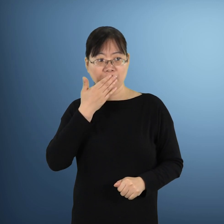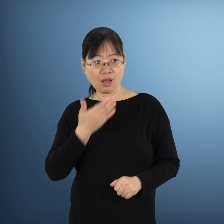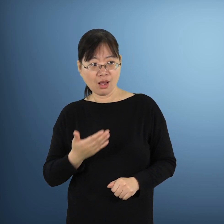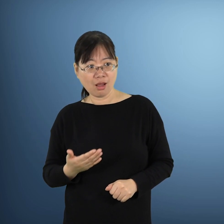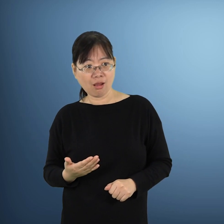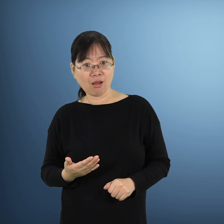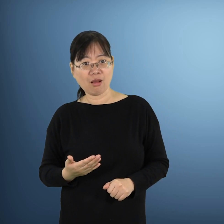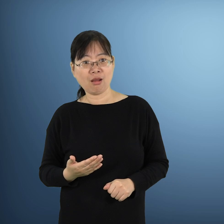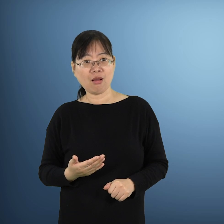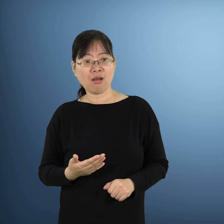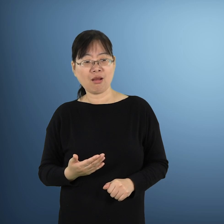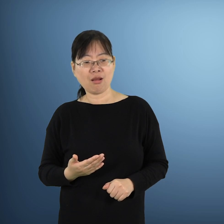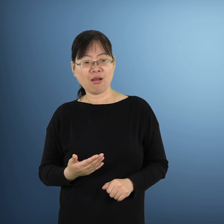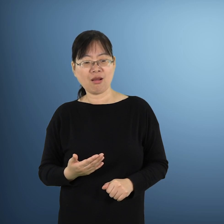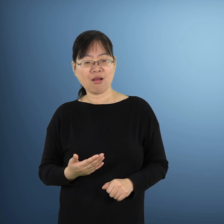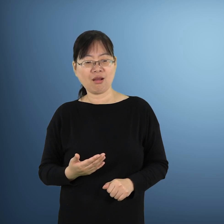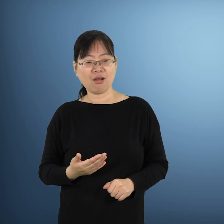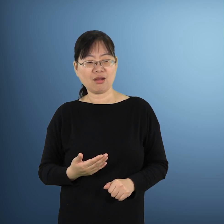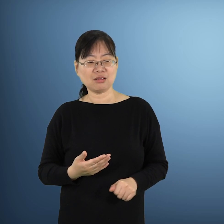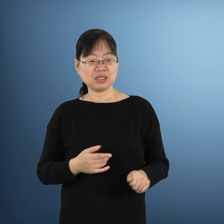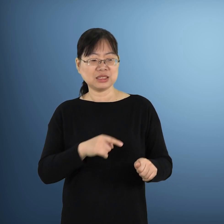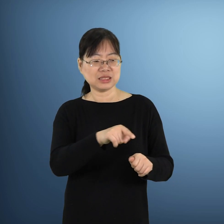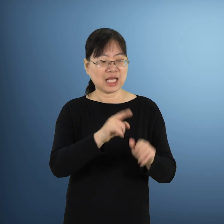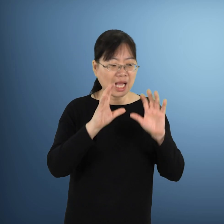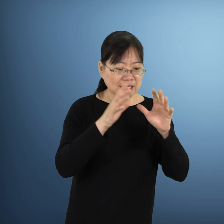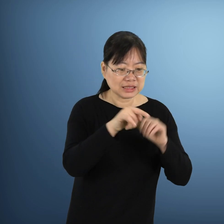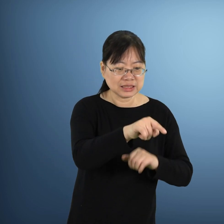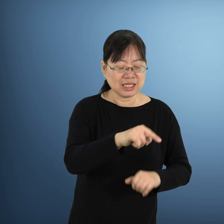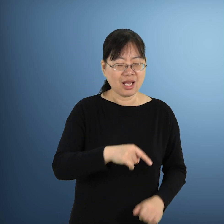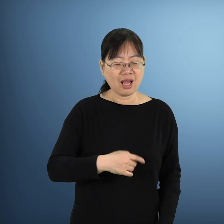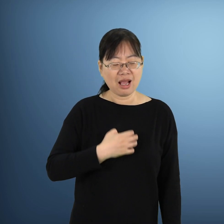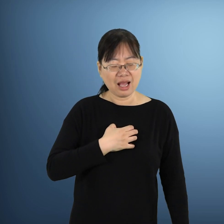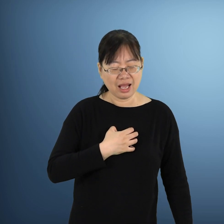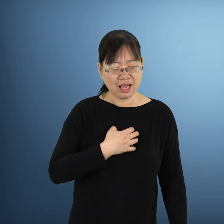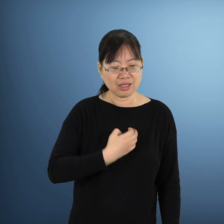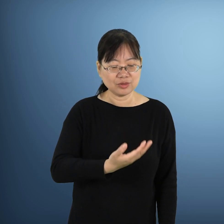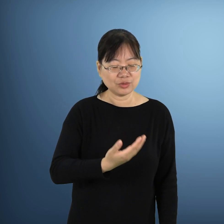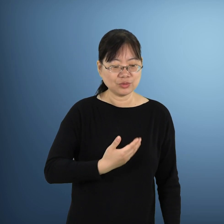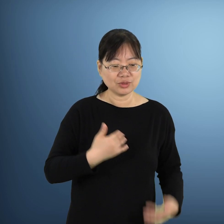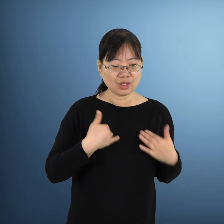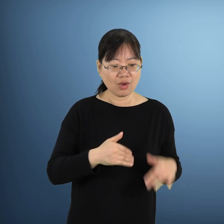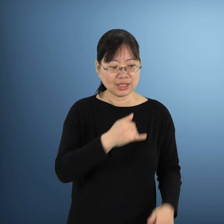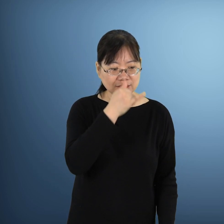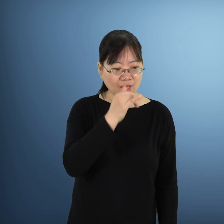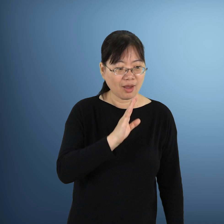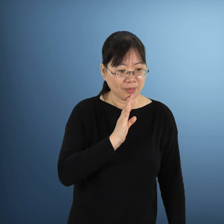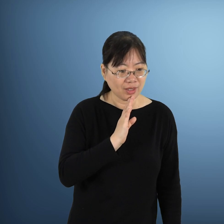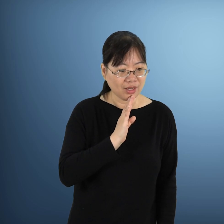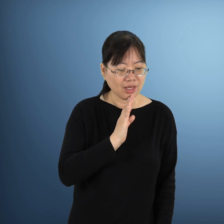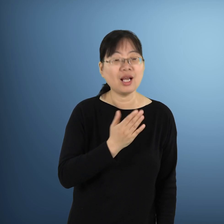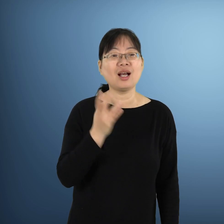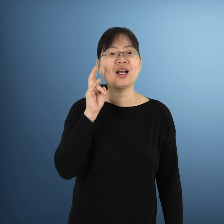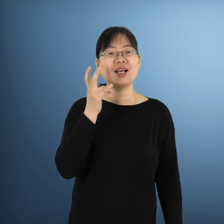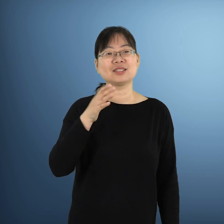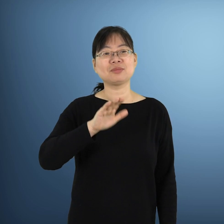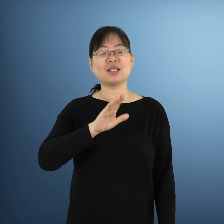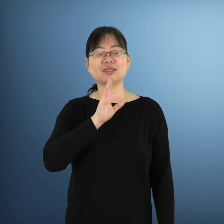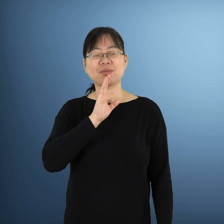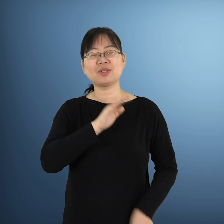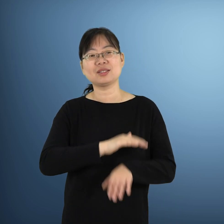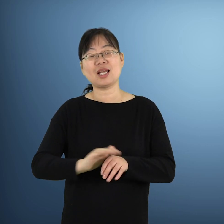있을까요? 속을 썩일 수도 있고 연약함이 보일 수도 있겠지만은 어떻게 해야 돼요?